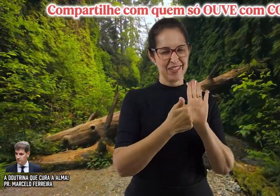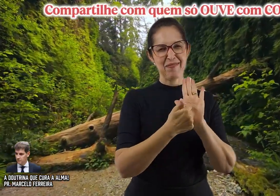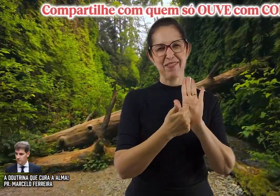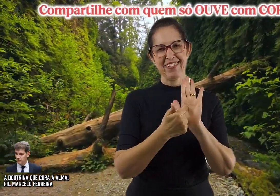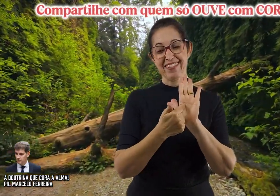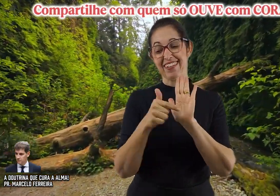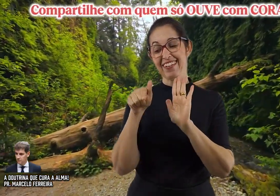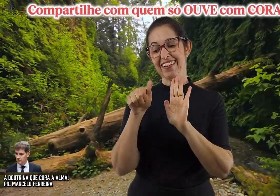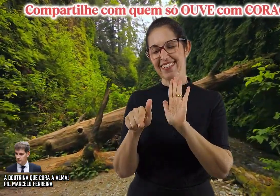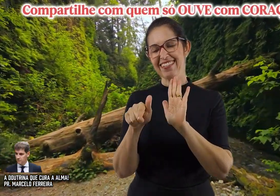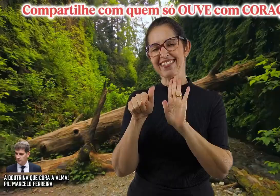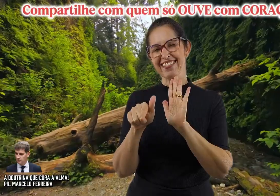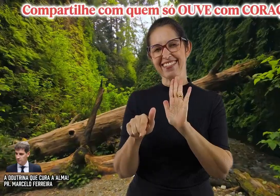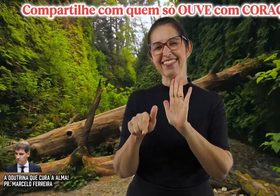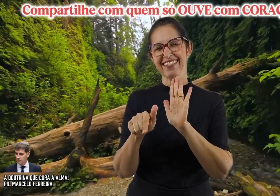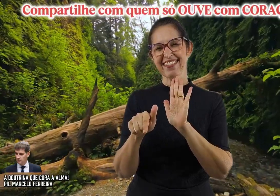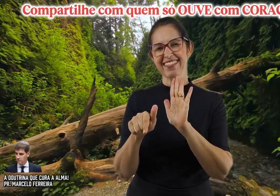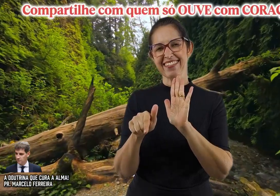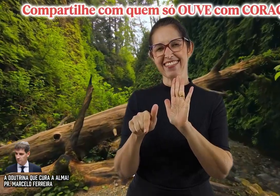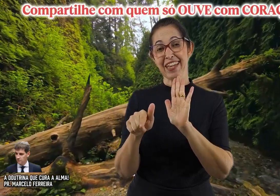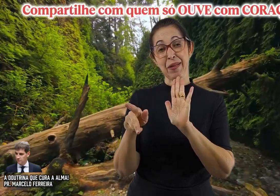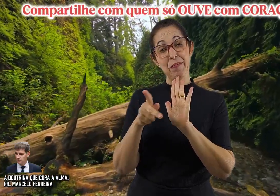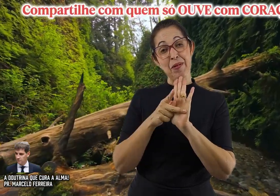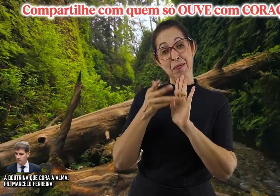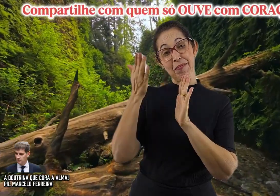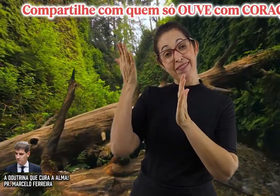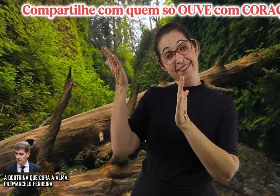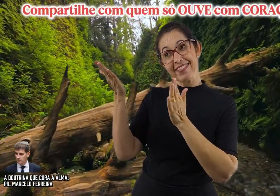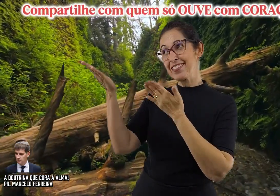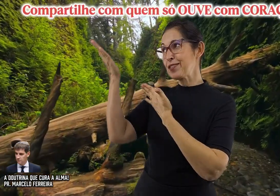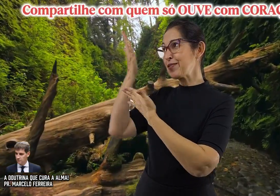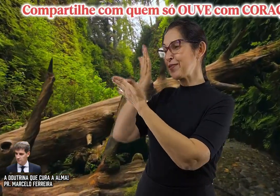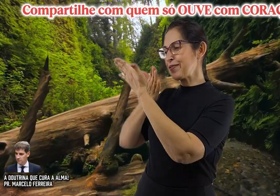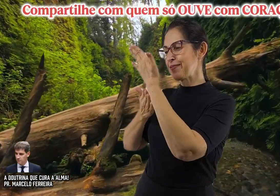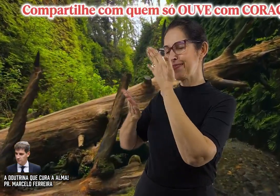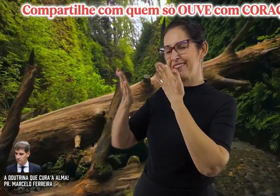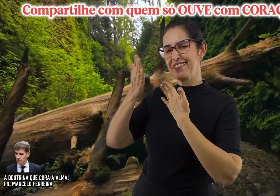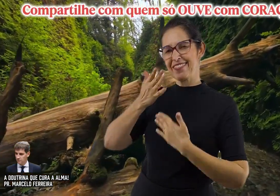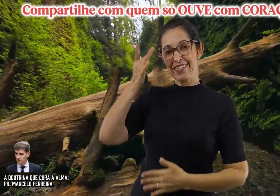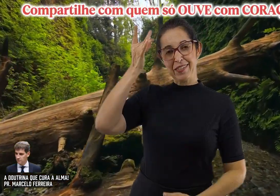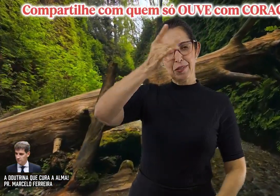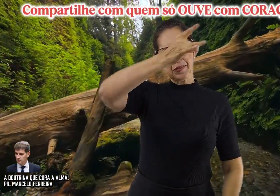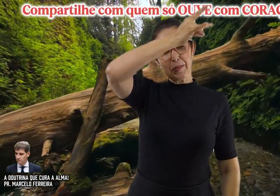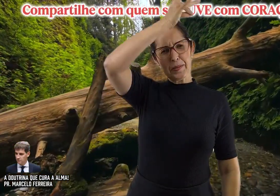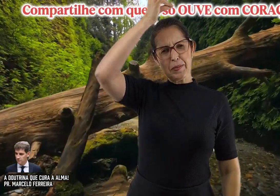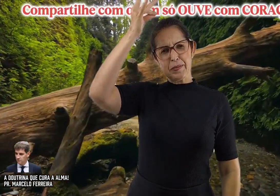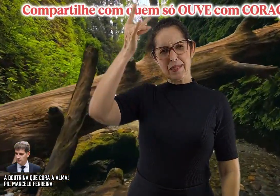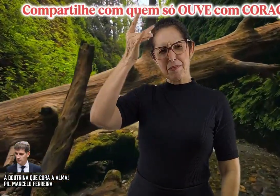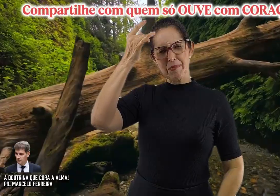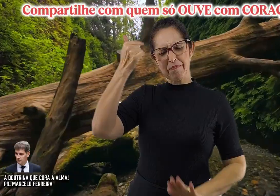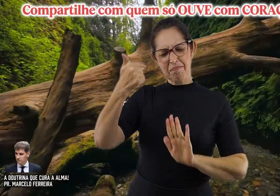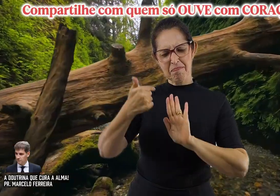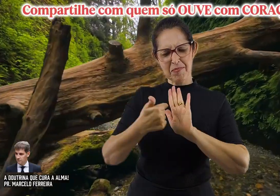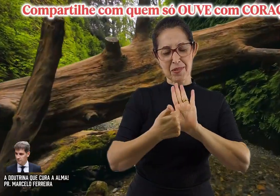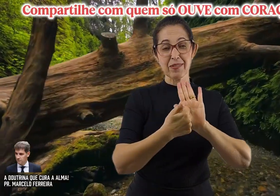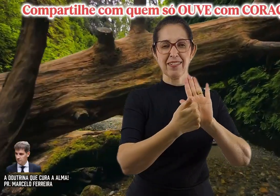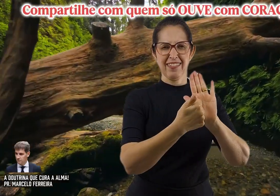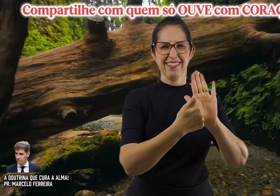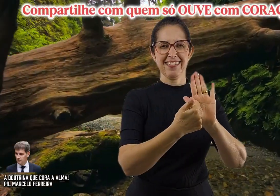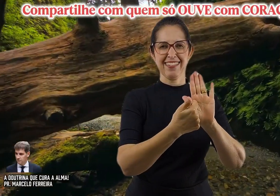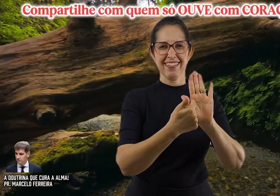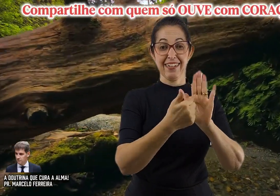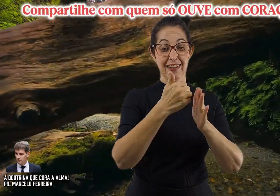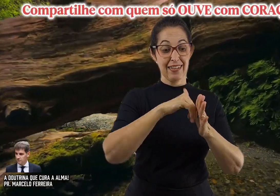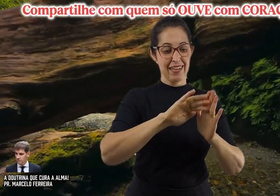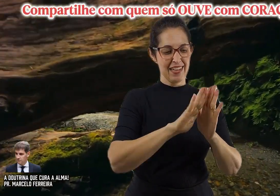aquela doutrina que vem da eternidade. É a doutrina que é ditada pelo Espírito Santo e está na palavra. A doutrina